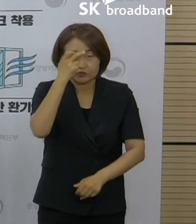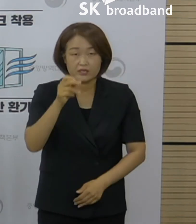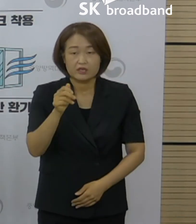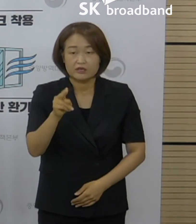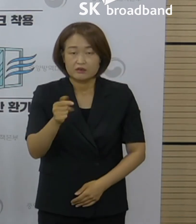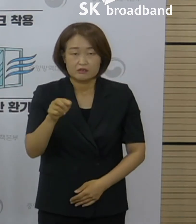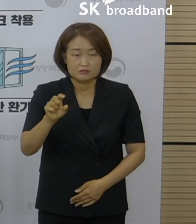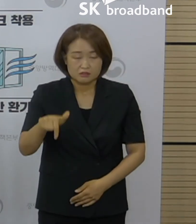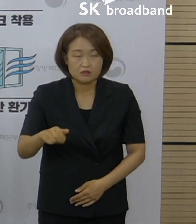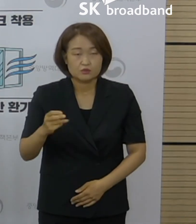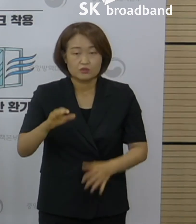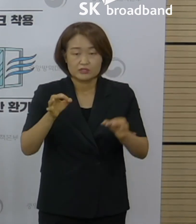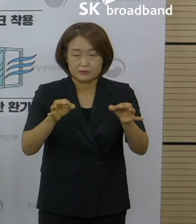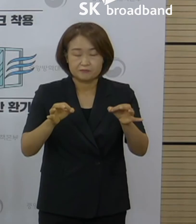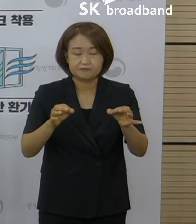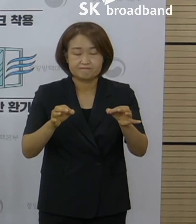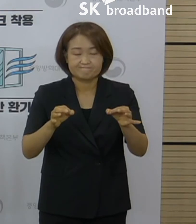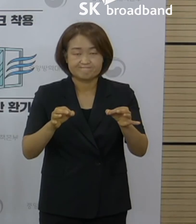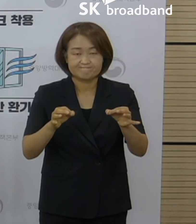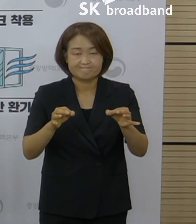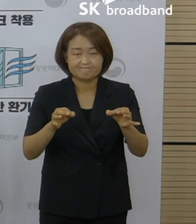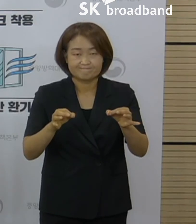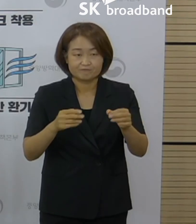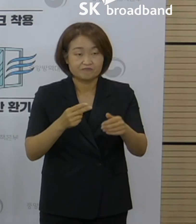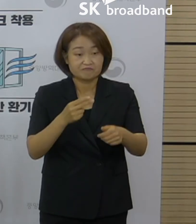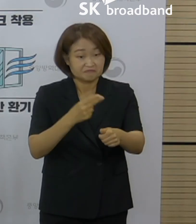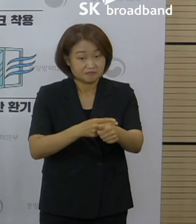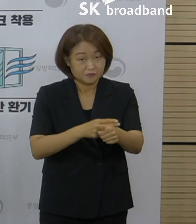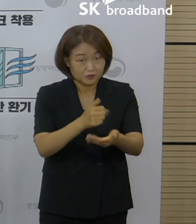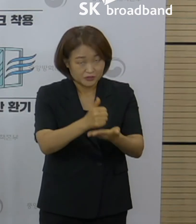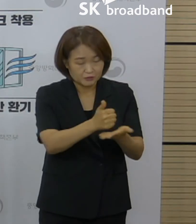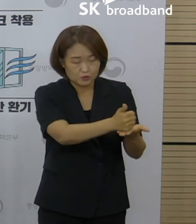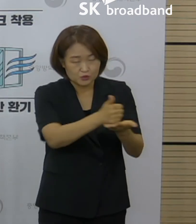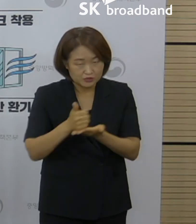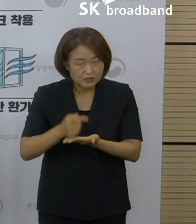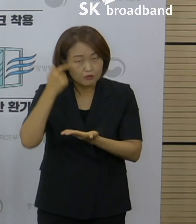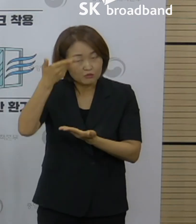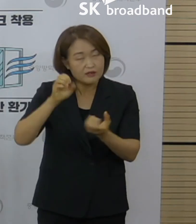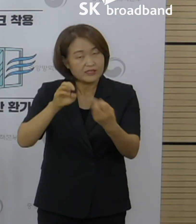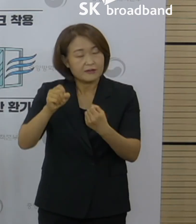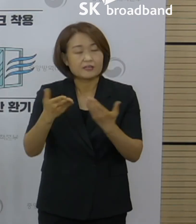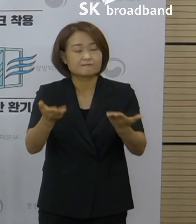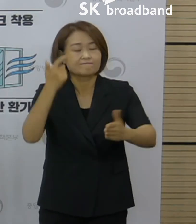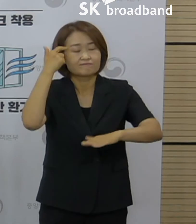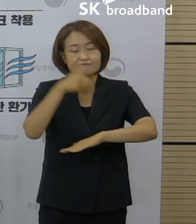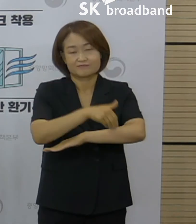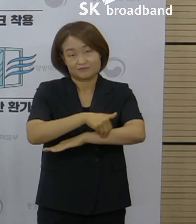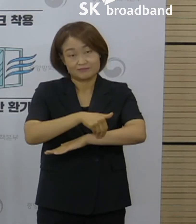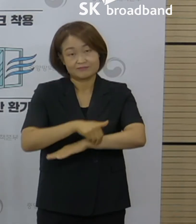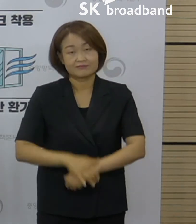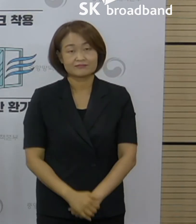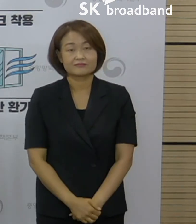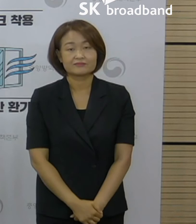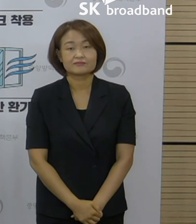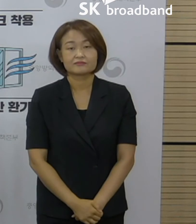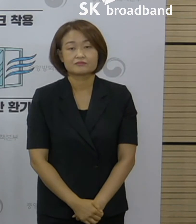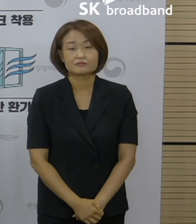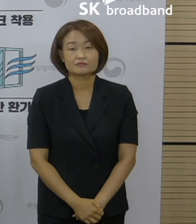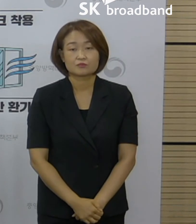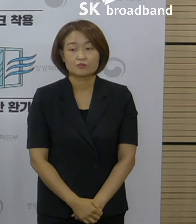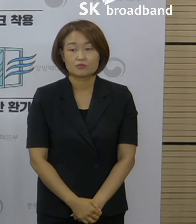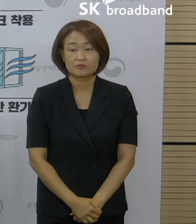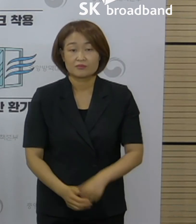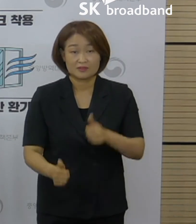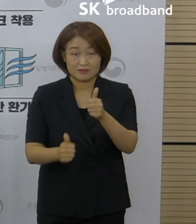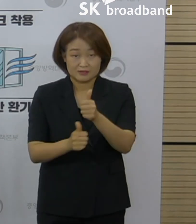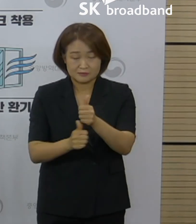교수, 김계훈 순환기내과 교수를 초청해서 질의 답변 갖도록 하겠습니다. 그러면 부본부장